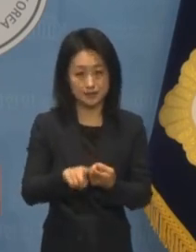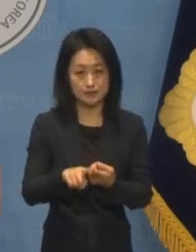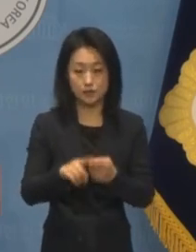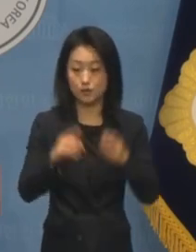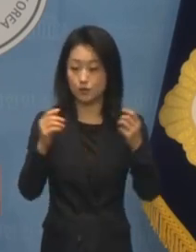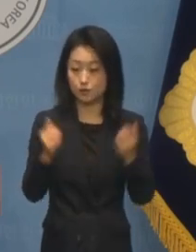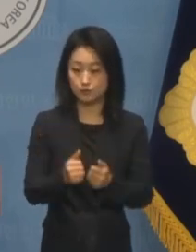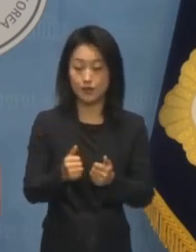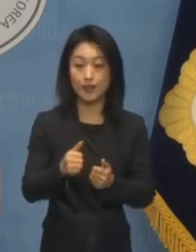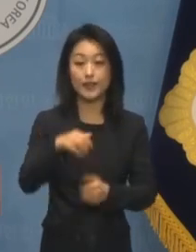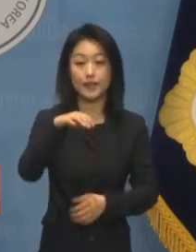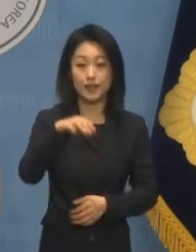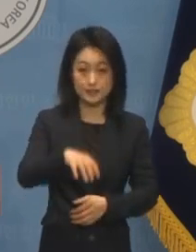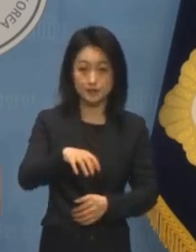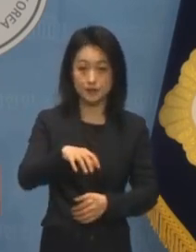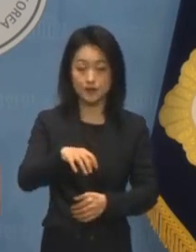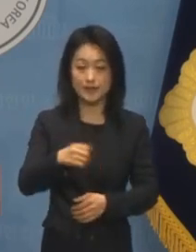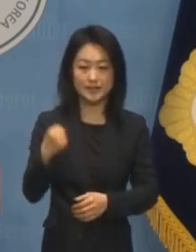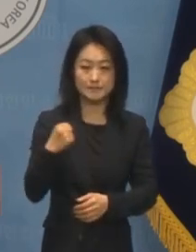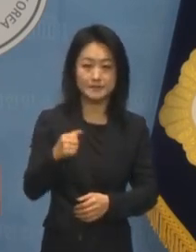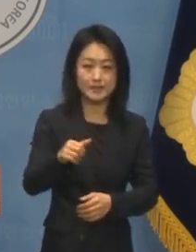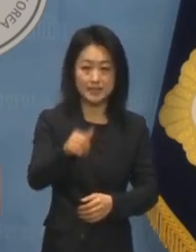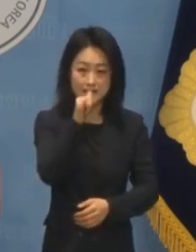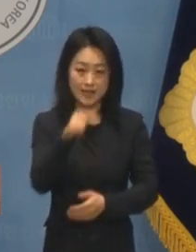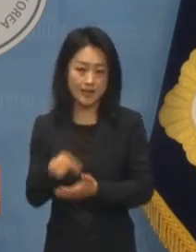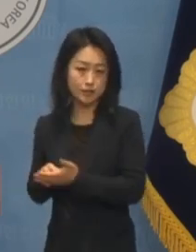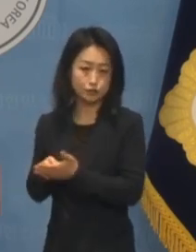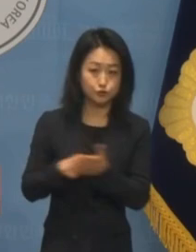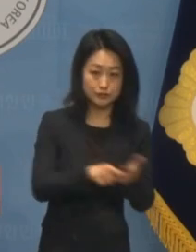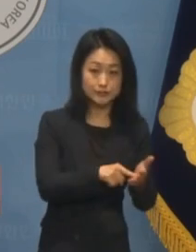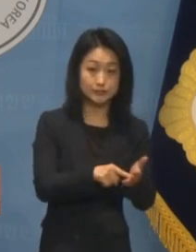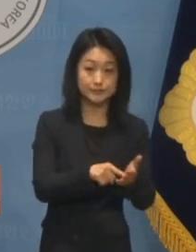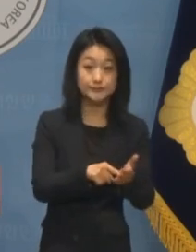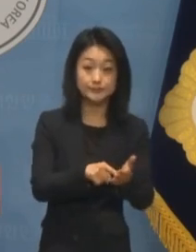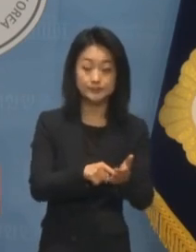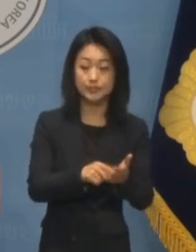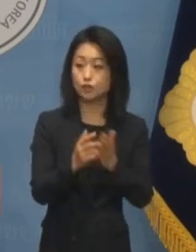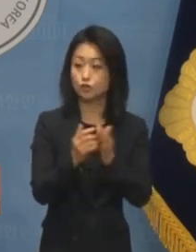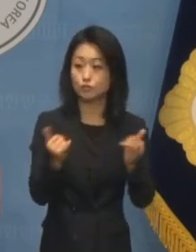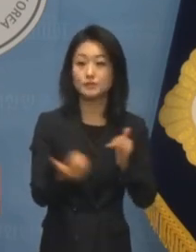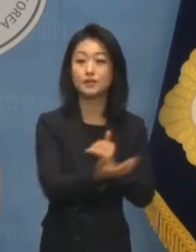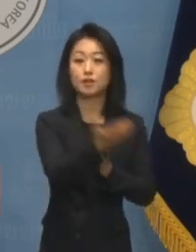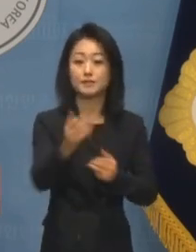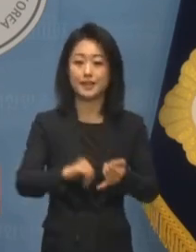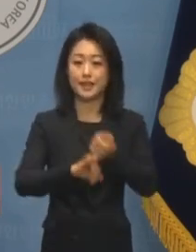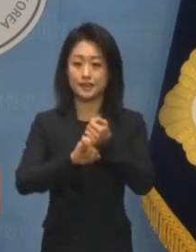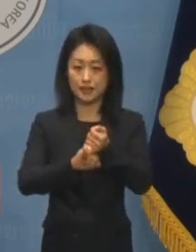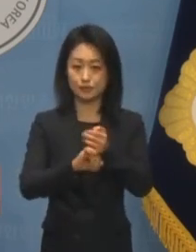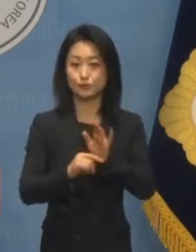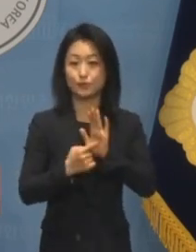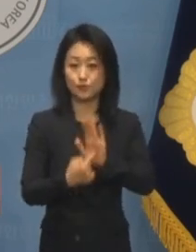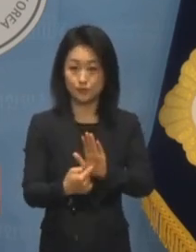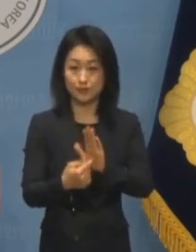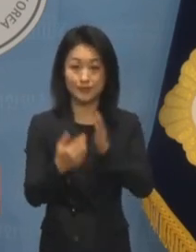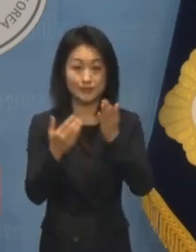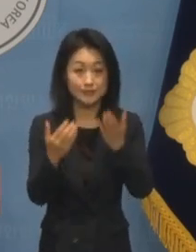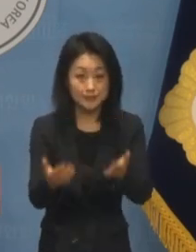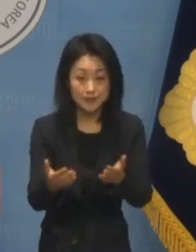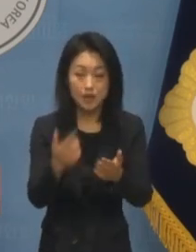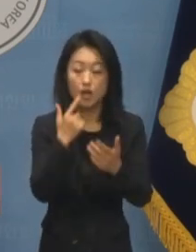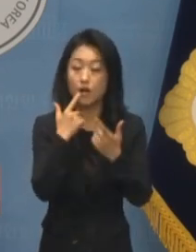국회 초반부터 힘있게 의욕을 갖고 추진하겠다는 대국민 약속이 맞다면